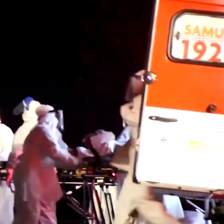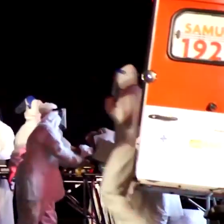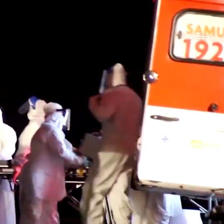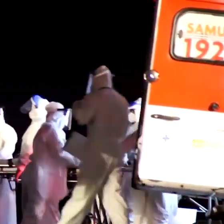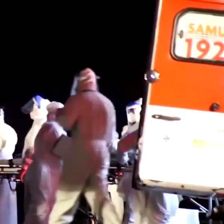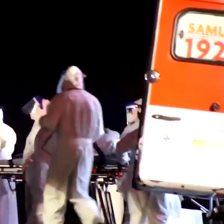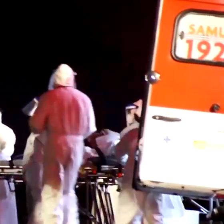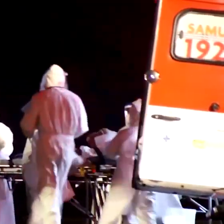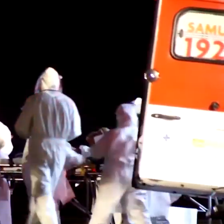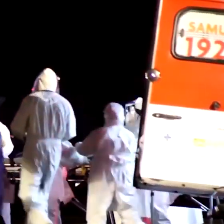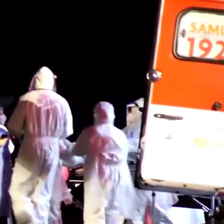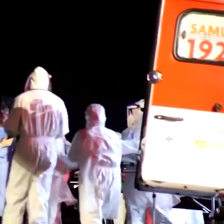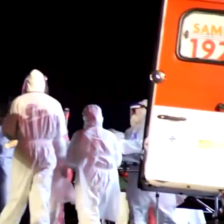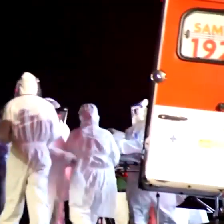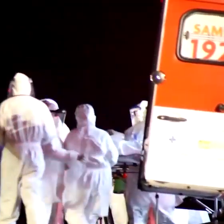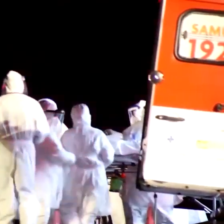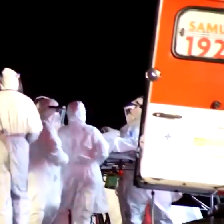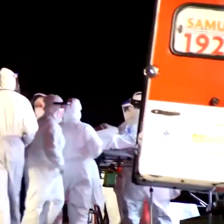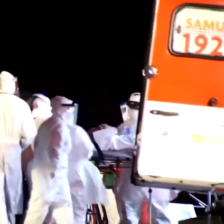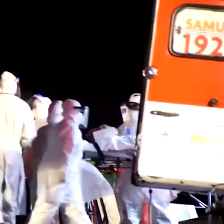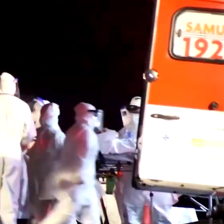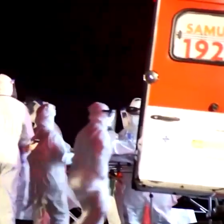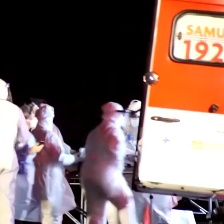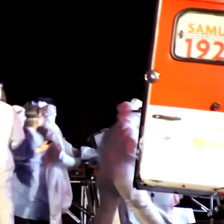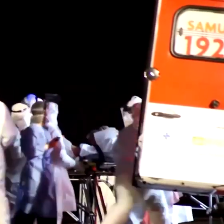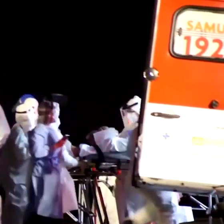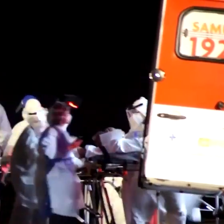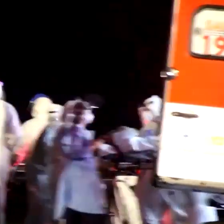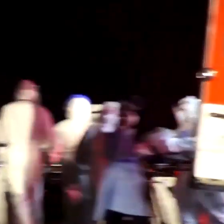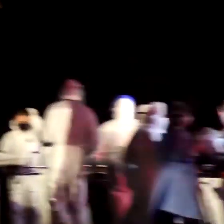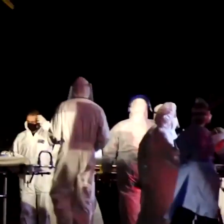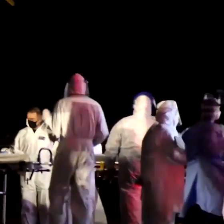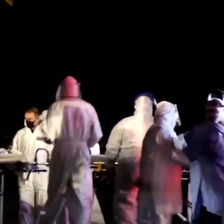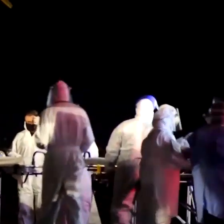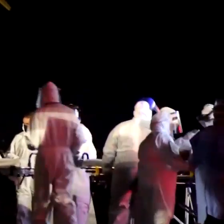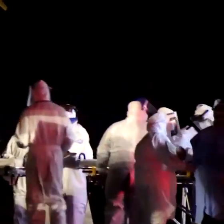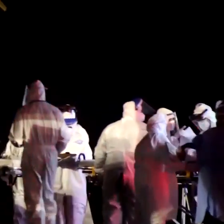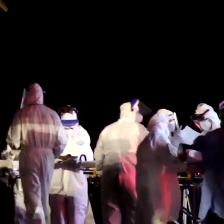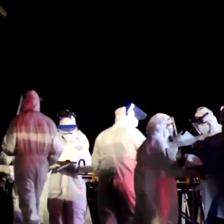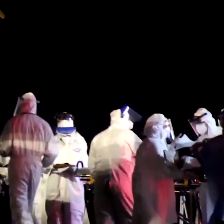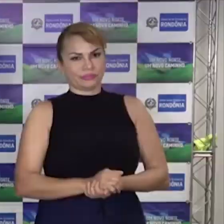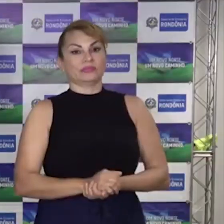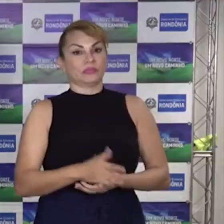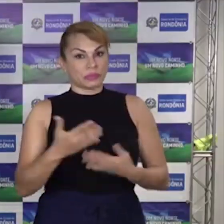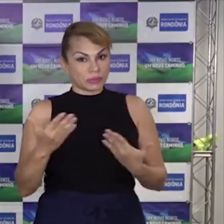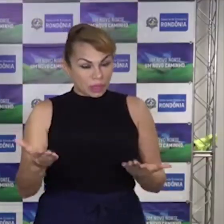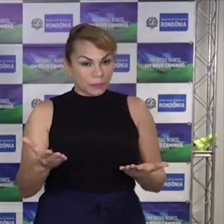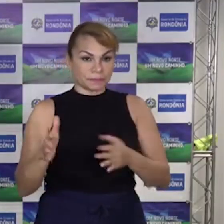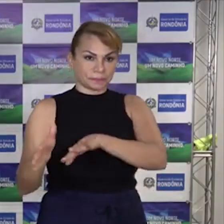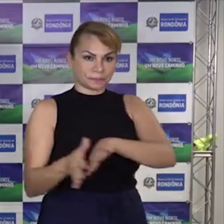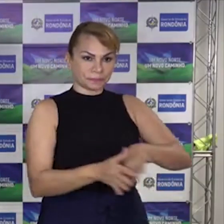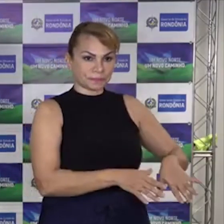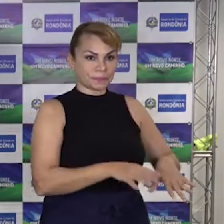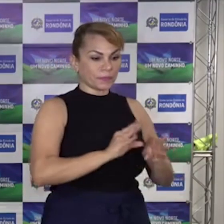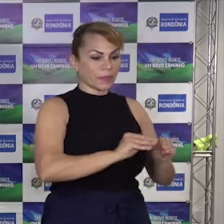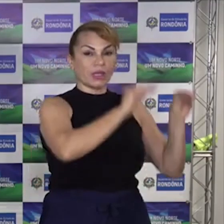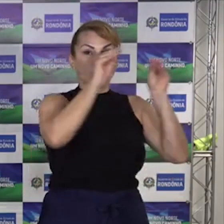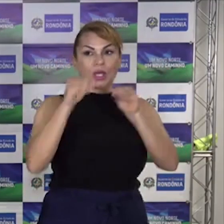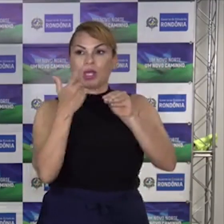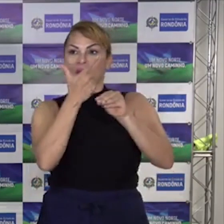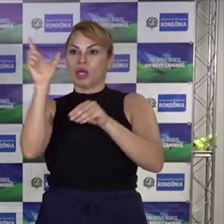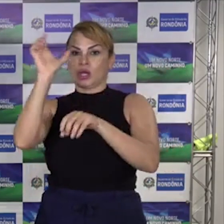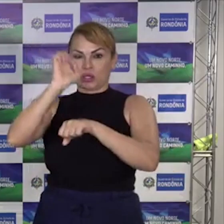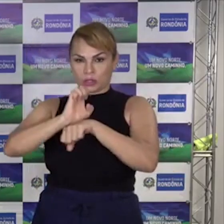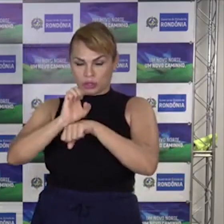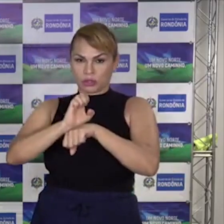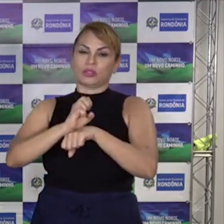uma vez que boa parte deles os seus familiares não estavam concordando com as viagens quanto aos transportes de pacientes